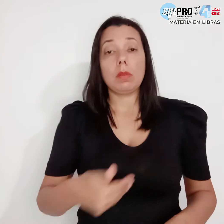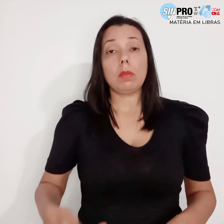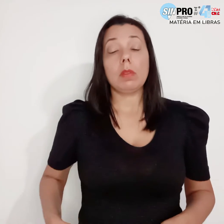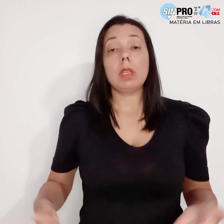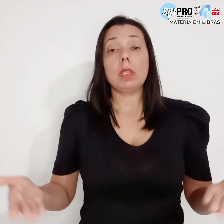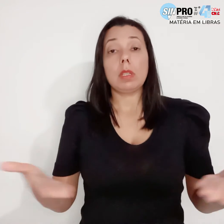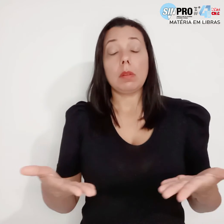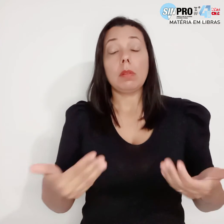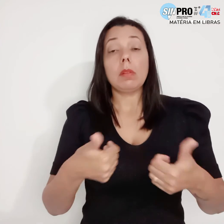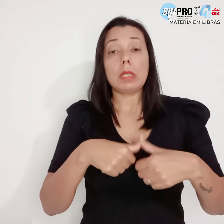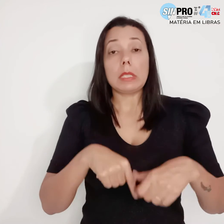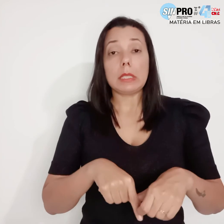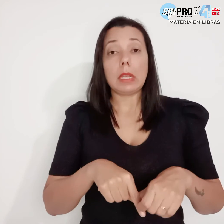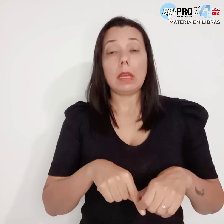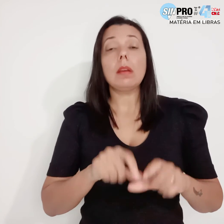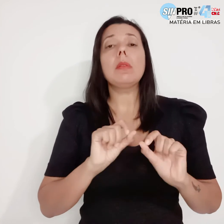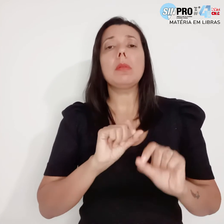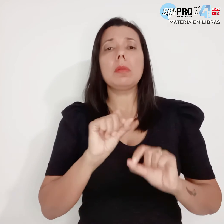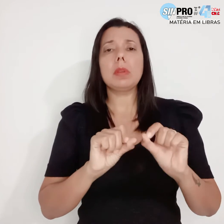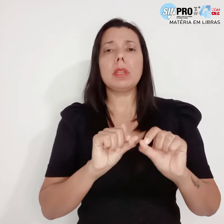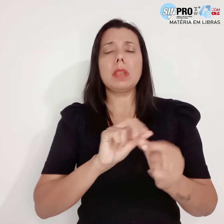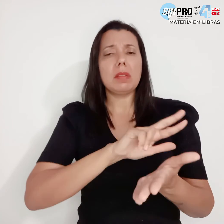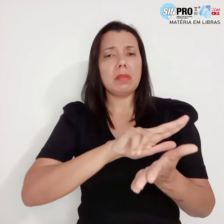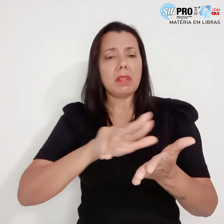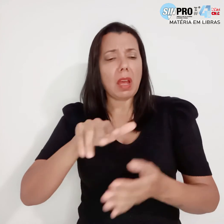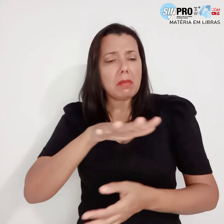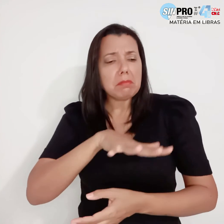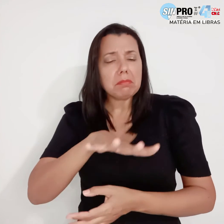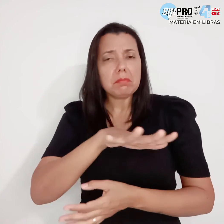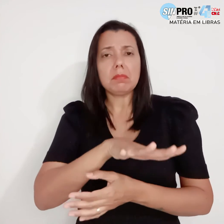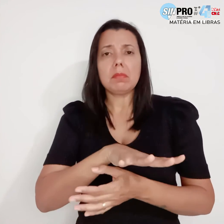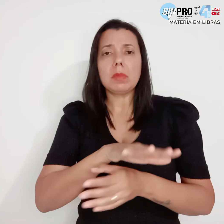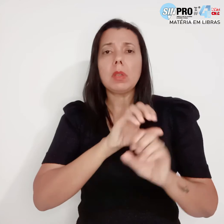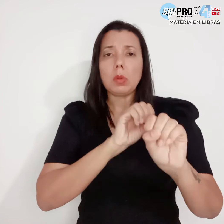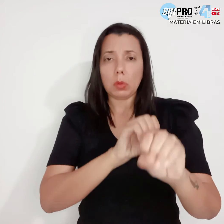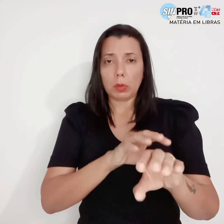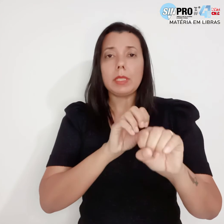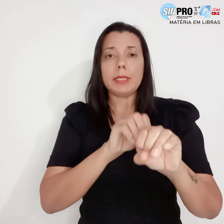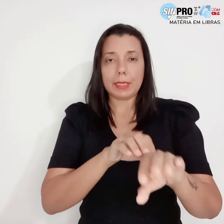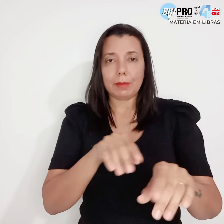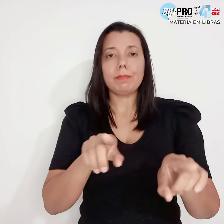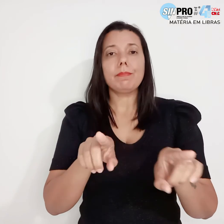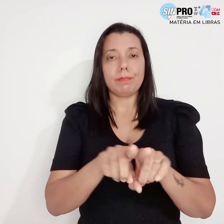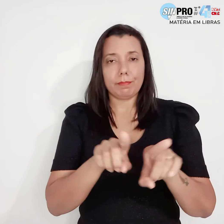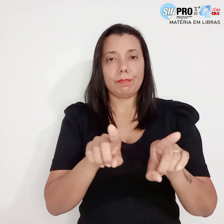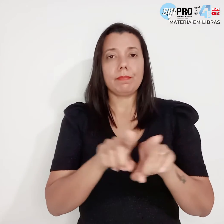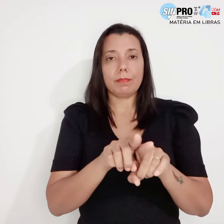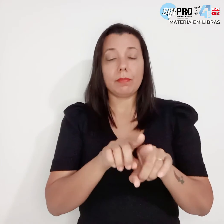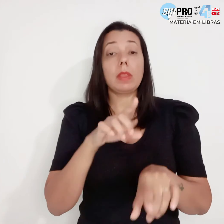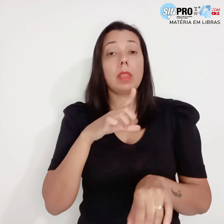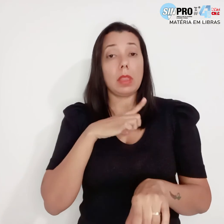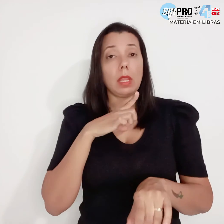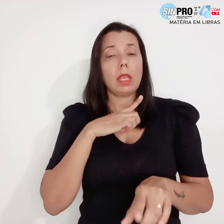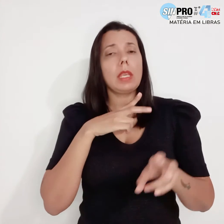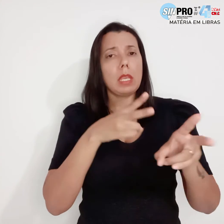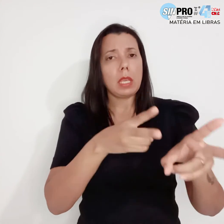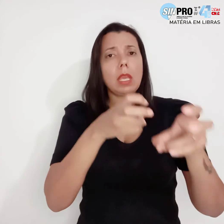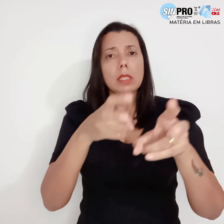atual está sucateando diferentes áreas. A educação é uma delas. Temos que cobrar